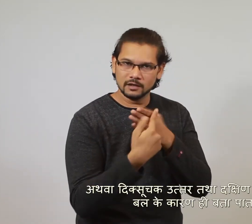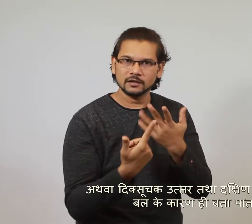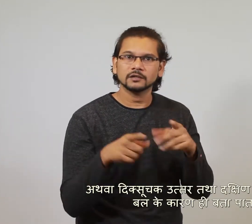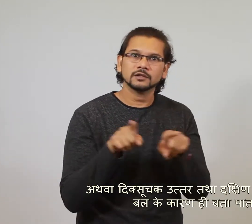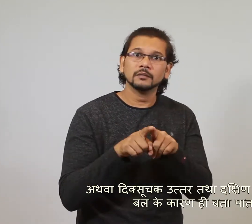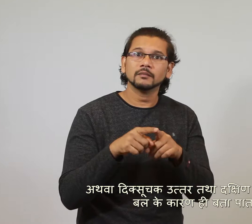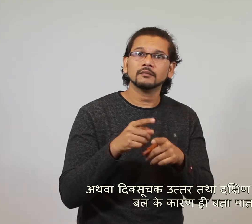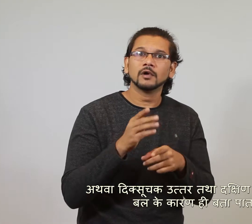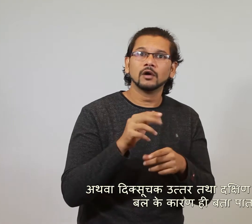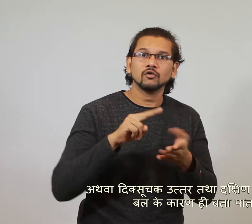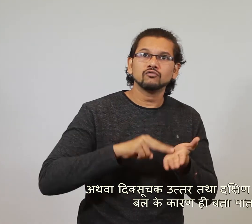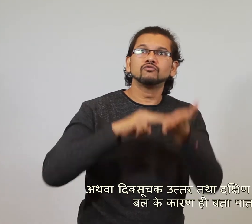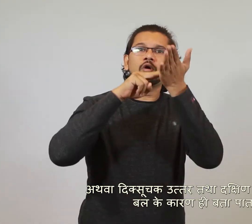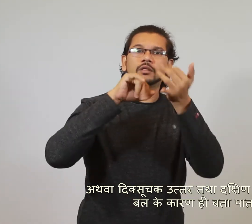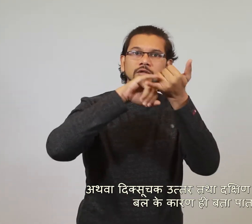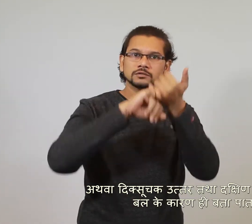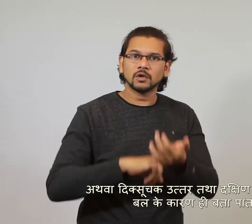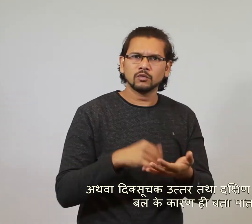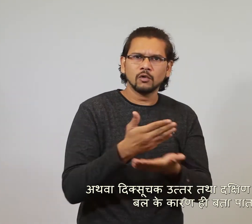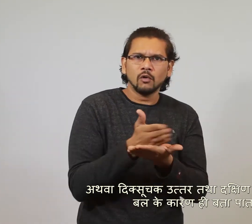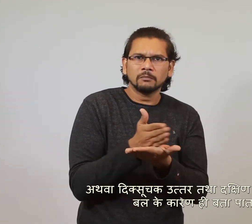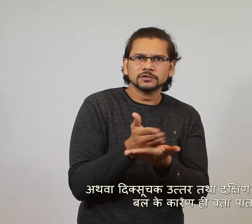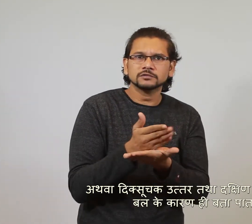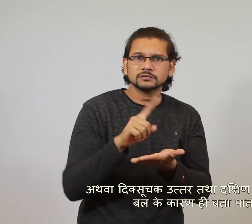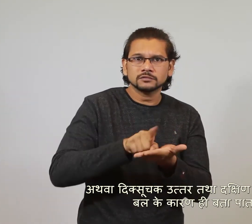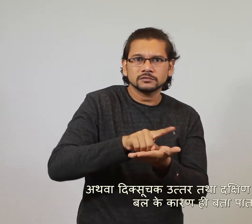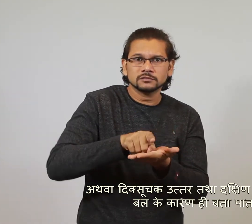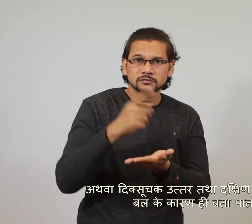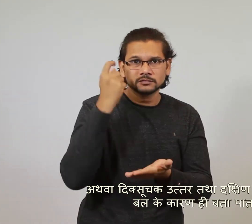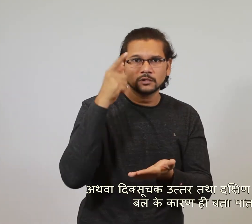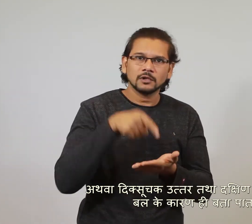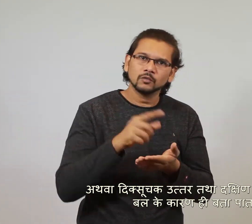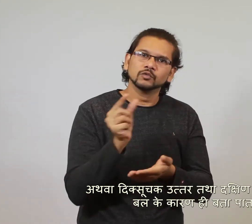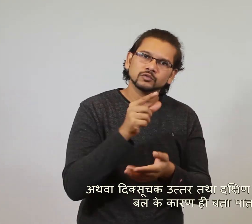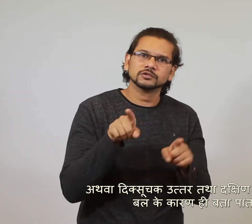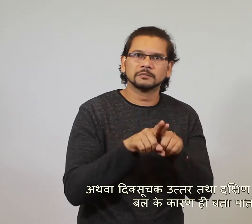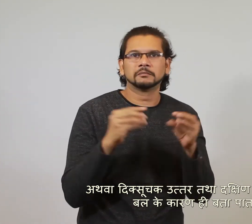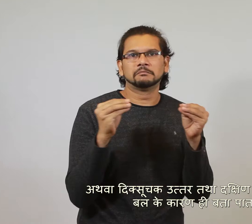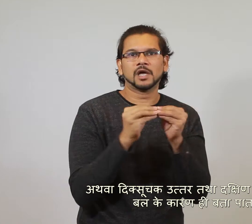अथ्वा दिख सूचक उत्तर तथा दक्षिन दिशाद चुम्बक की अबल के कारण ही बता पाता है